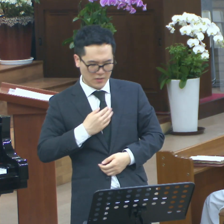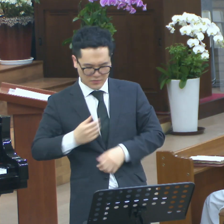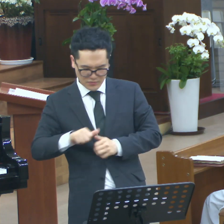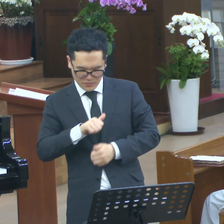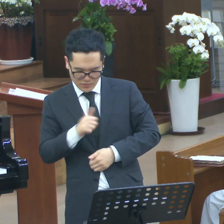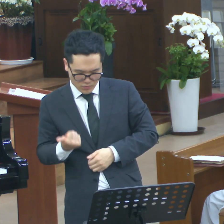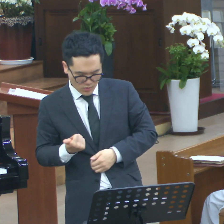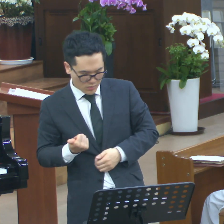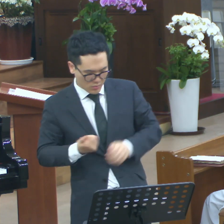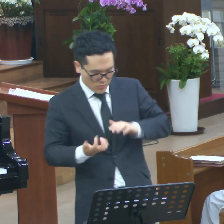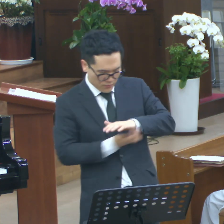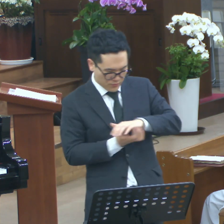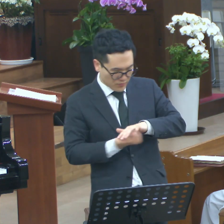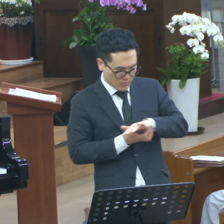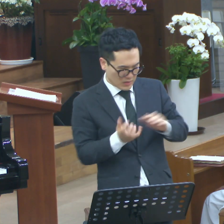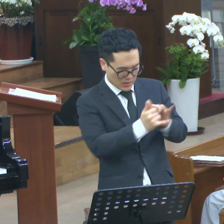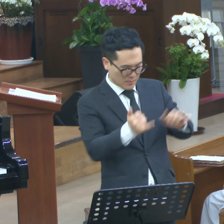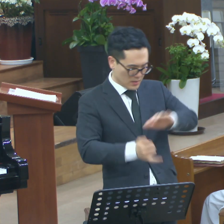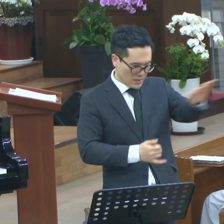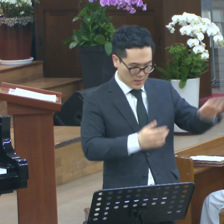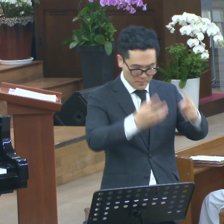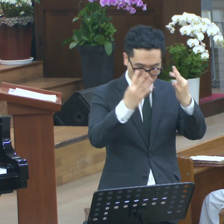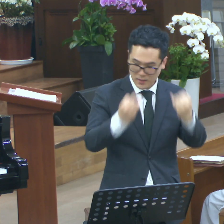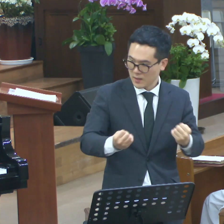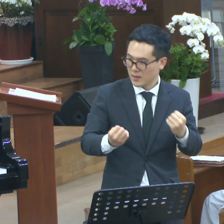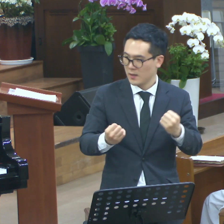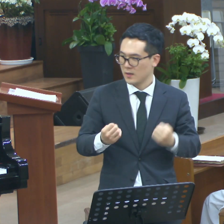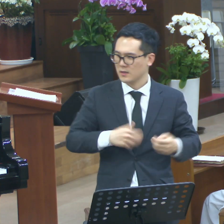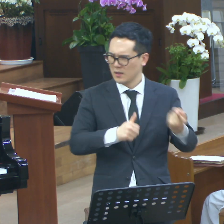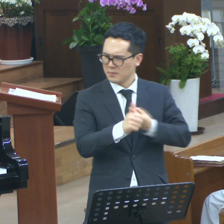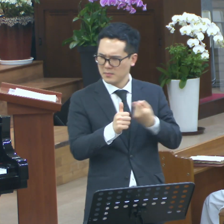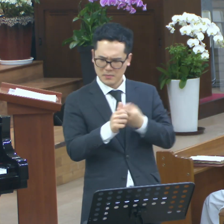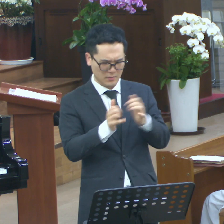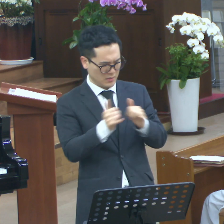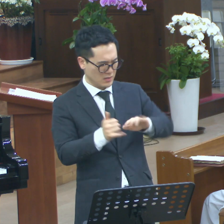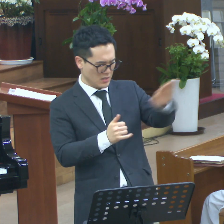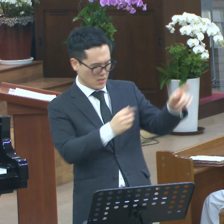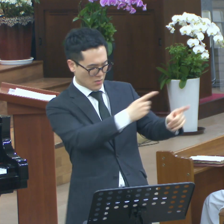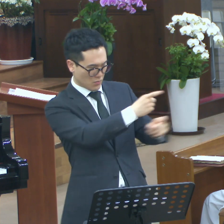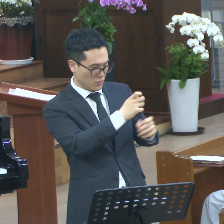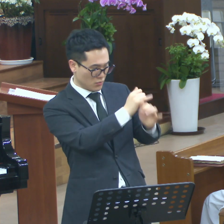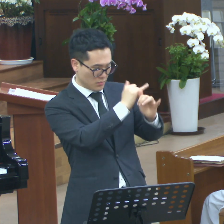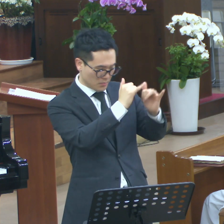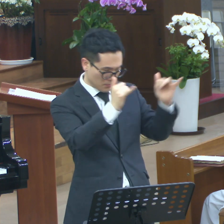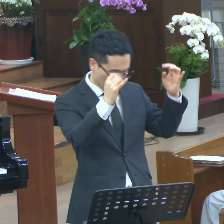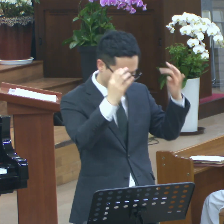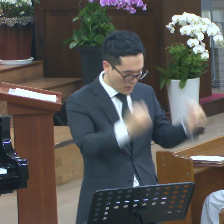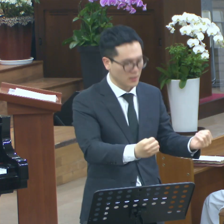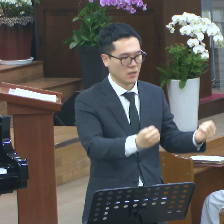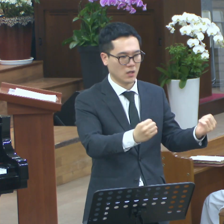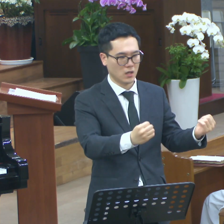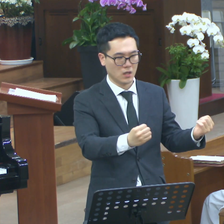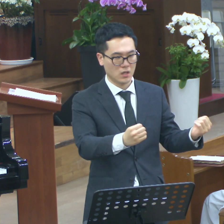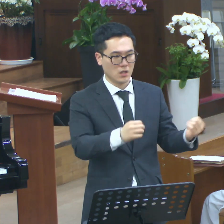있다. 핍박하는 자와 대적하는 자가 참 많았다. 그런데 그들은 고관이었다. 자, 이런 고발을